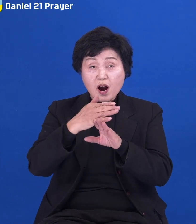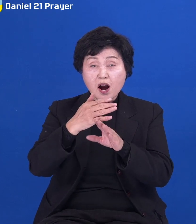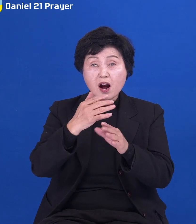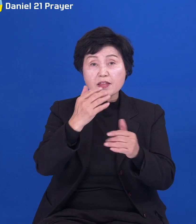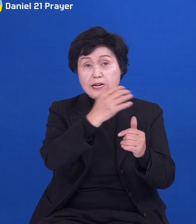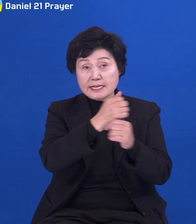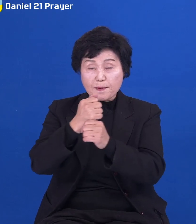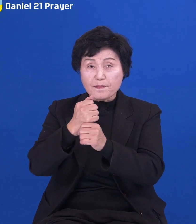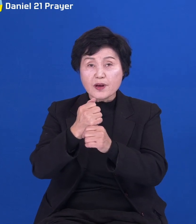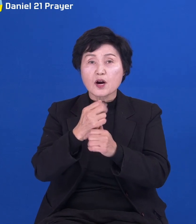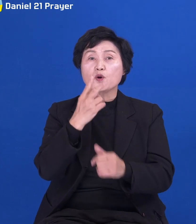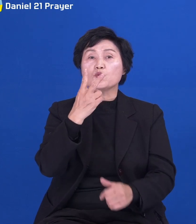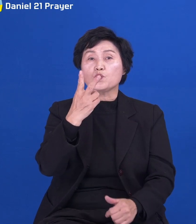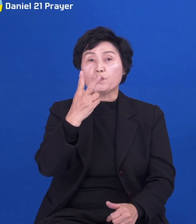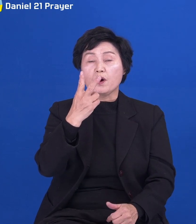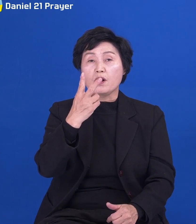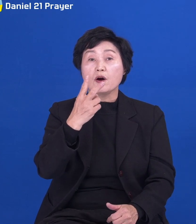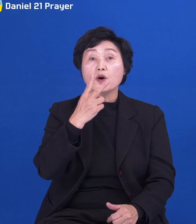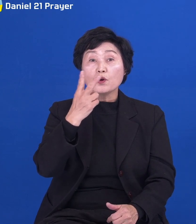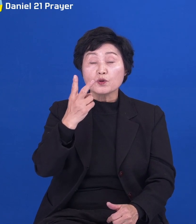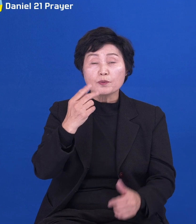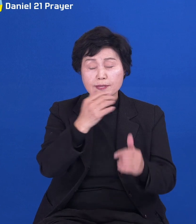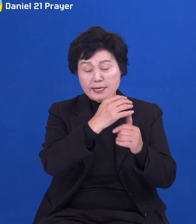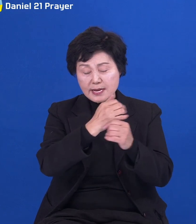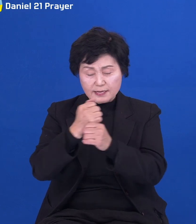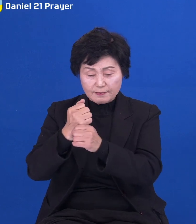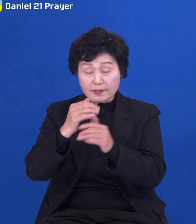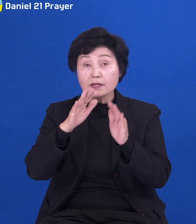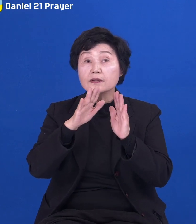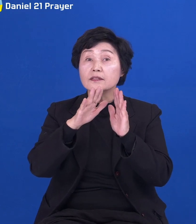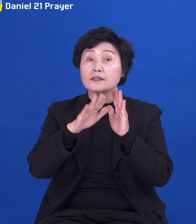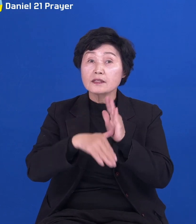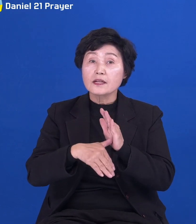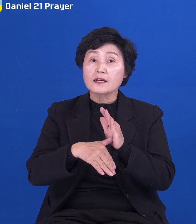되었어요. 2번째 북송을 당했을 때 저는